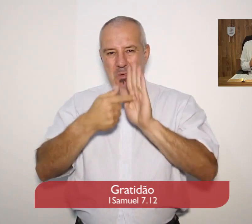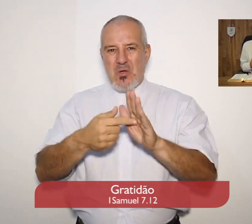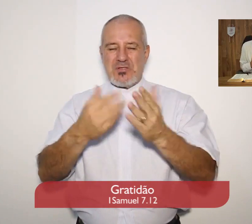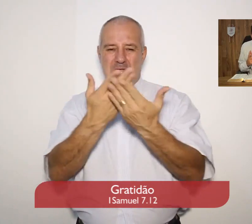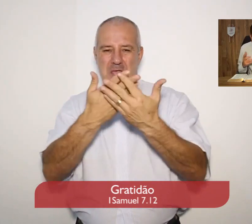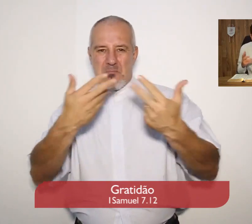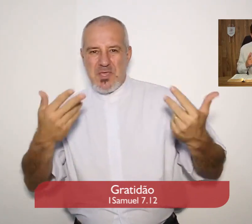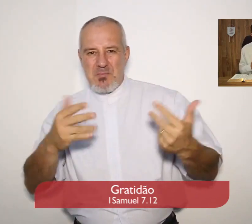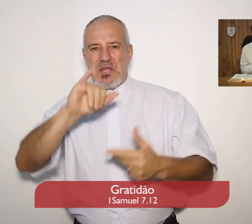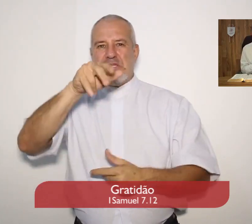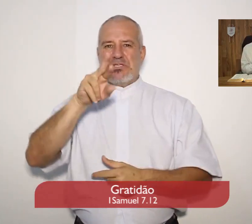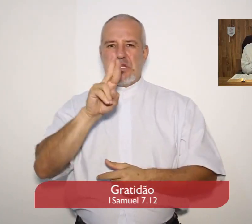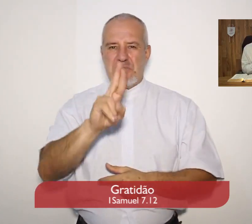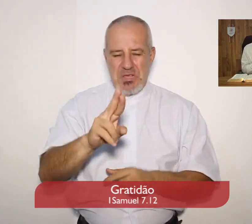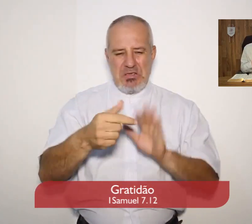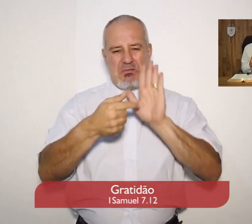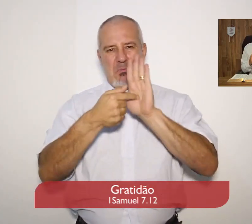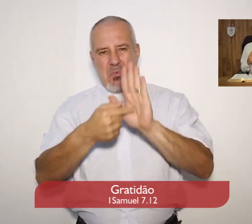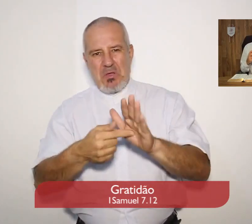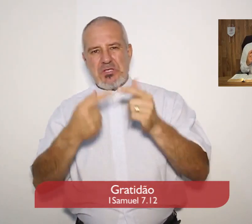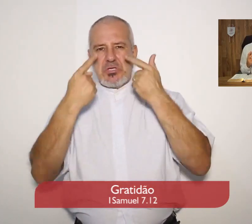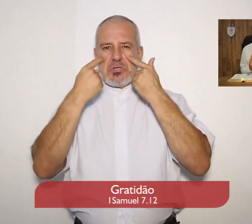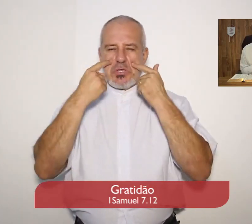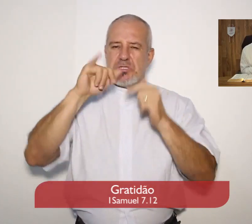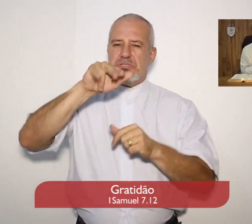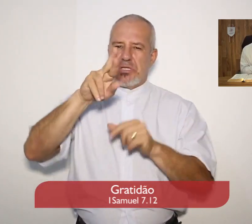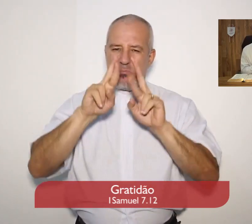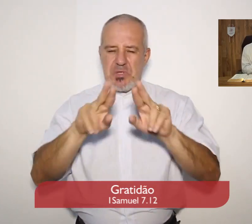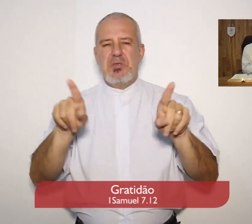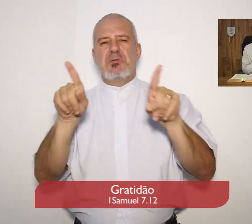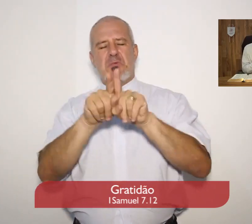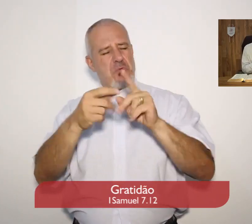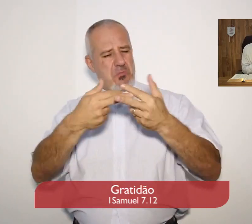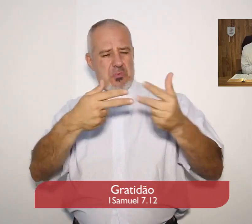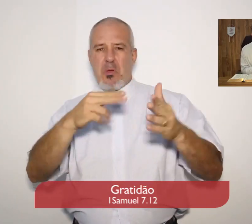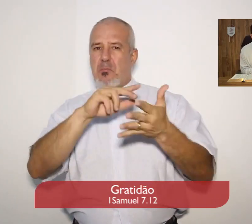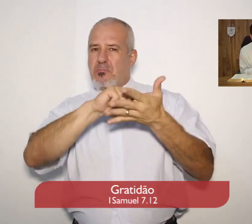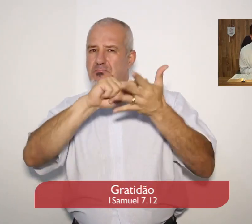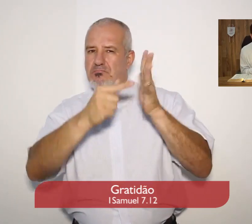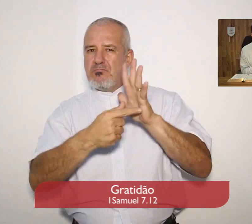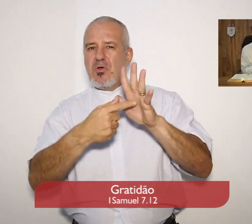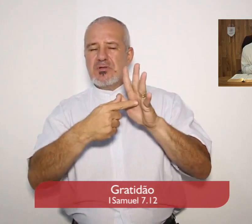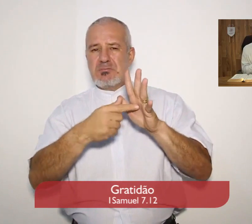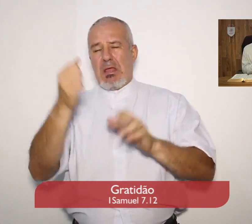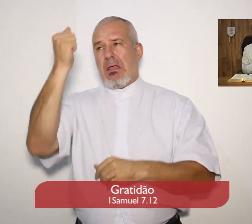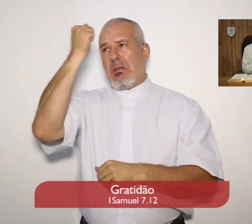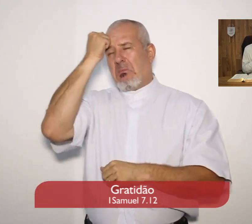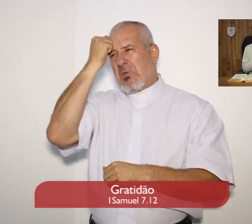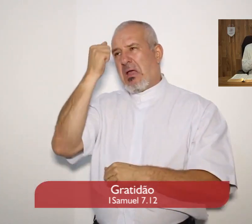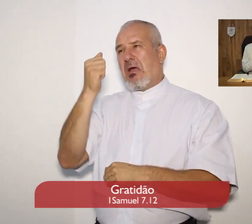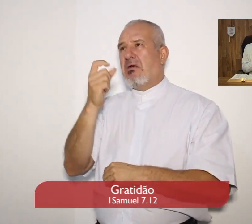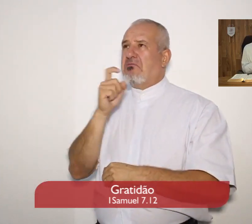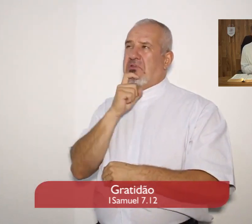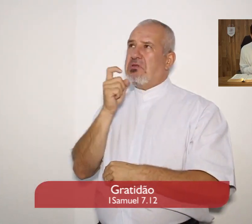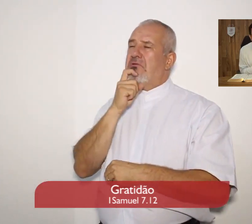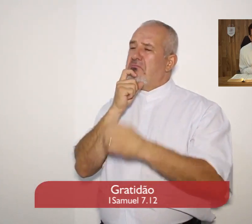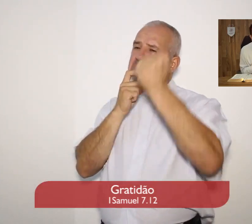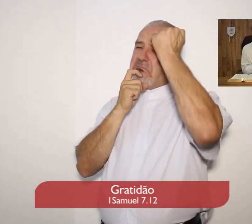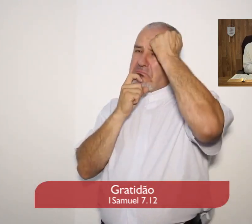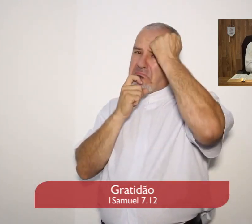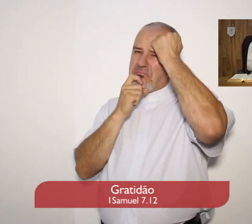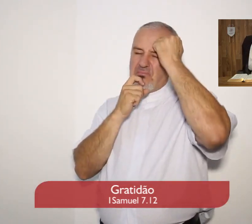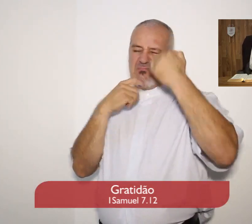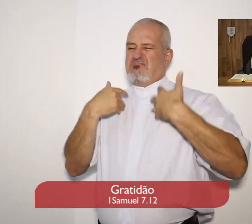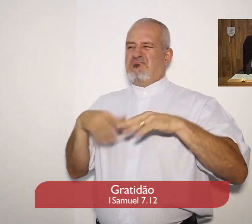um arrependimento qualquer, não é um remorso, porque remorso é quando nós pensamos